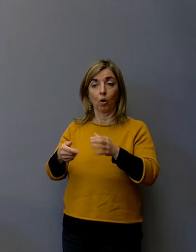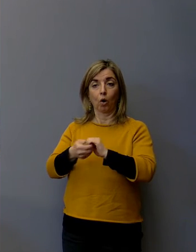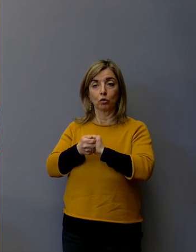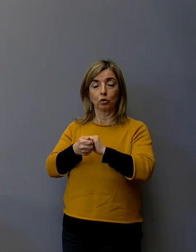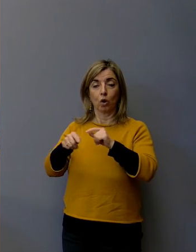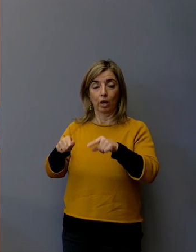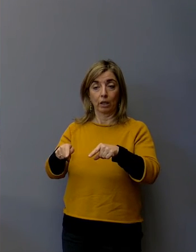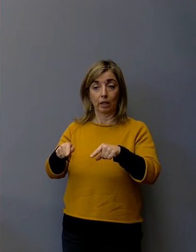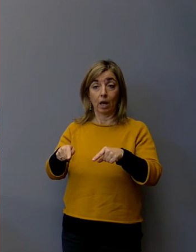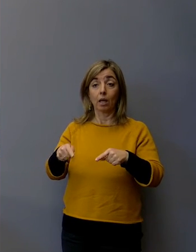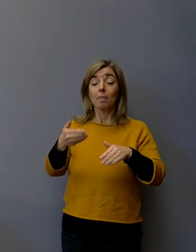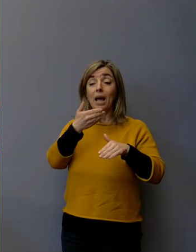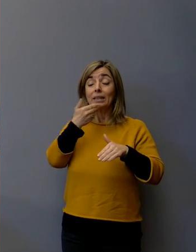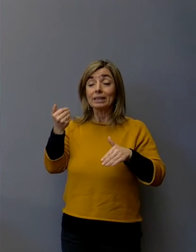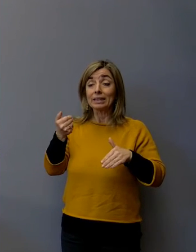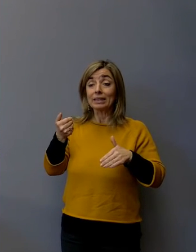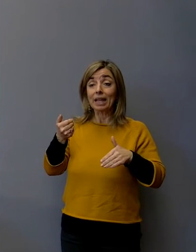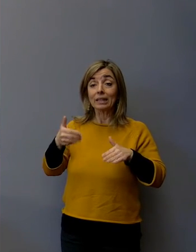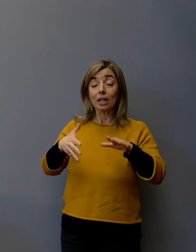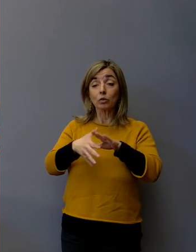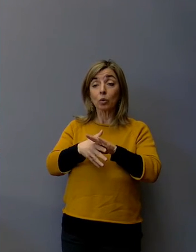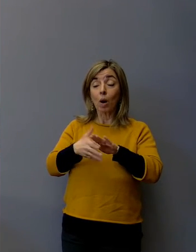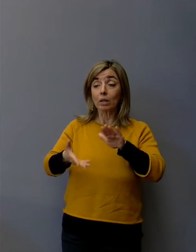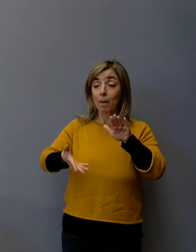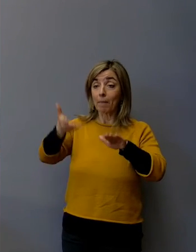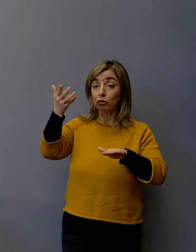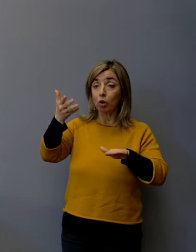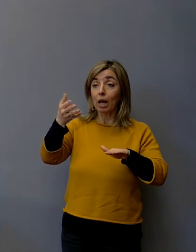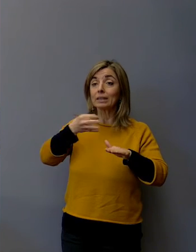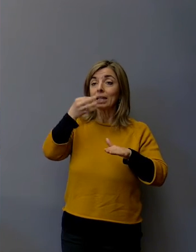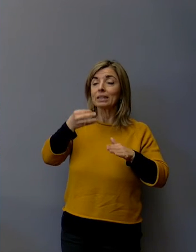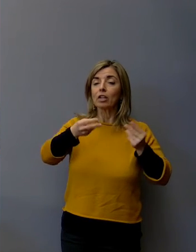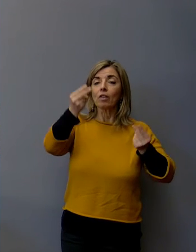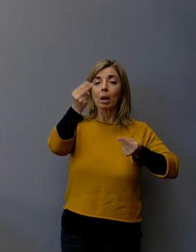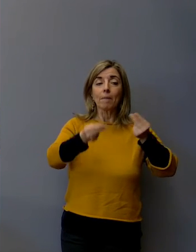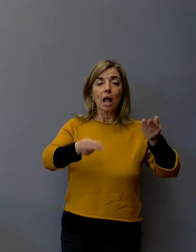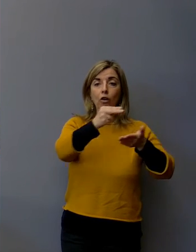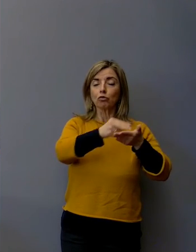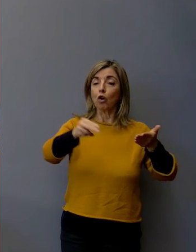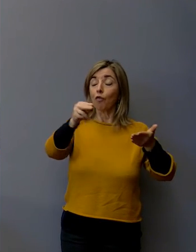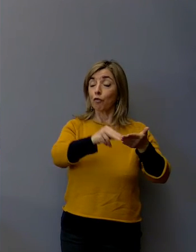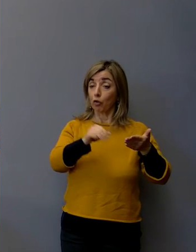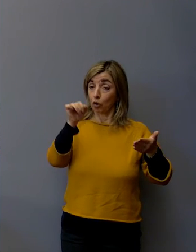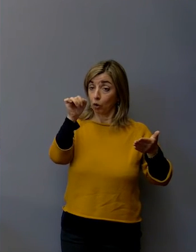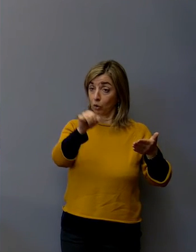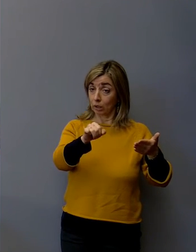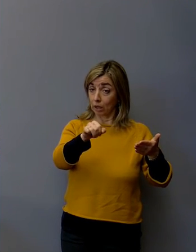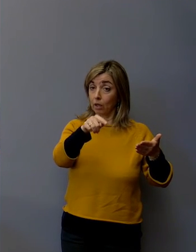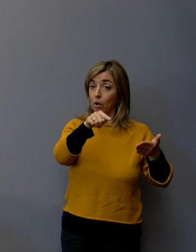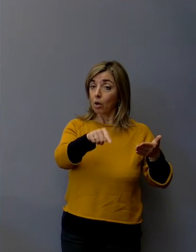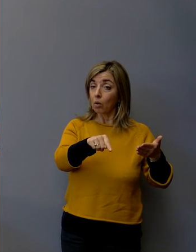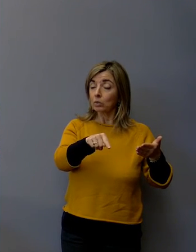bilancio sarebbe stato contrario il che avrebbe significato potrebbe significare e